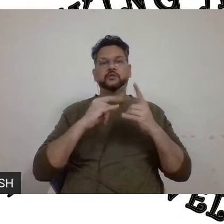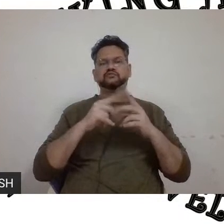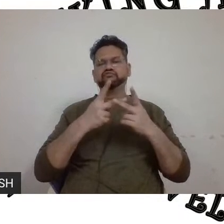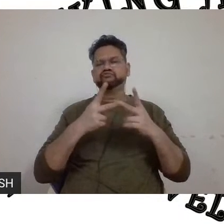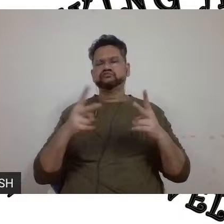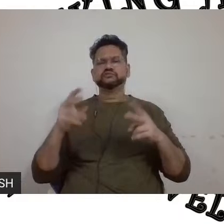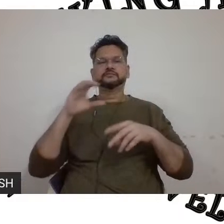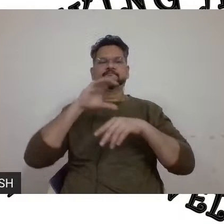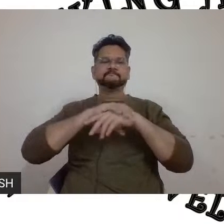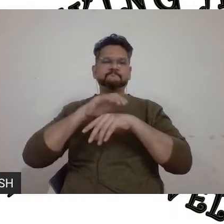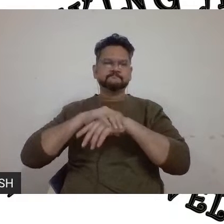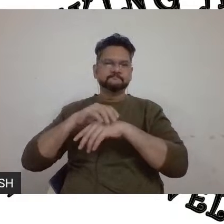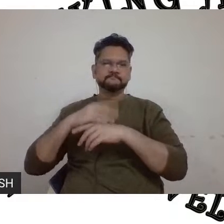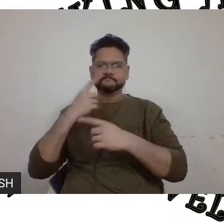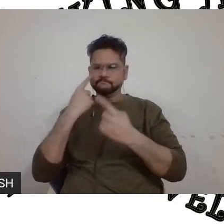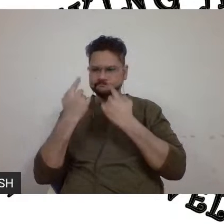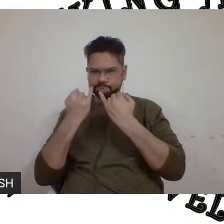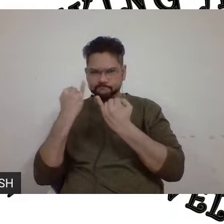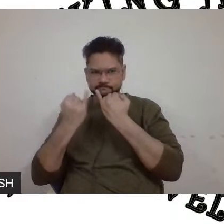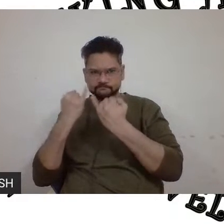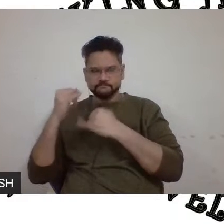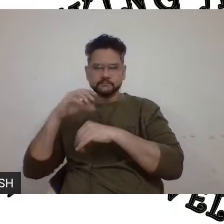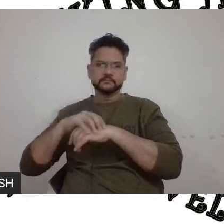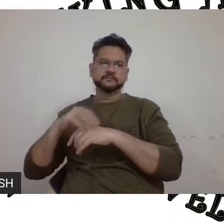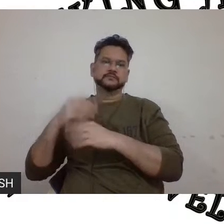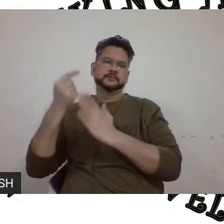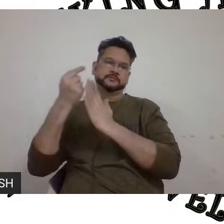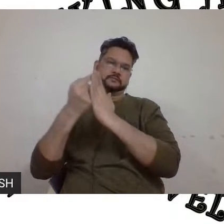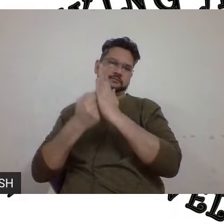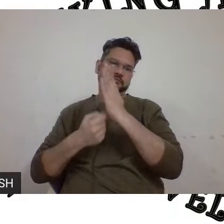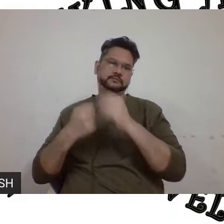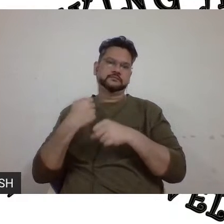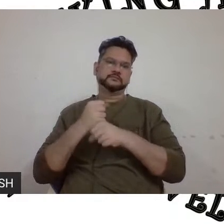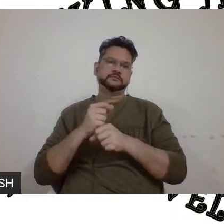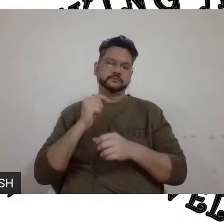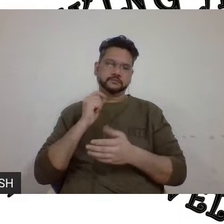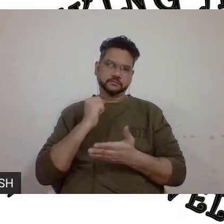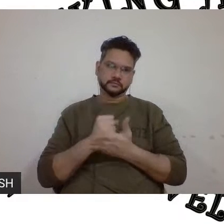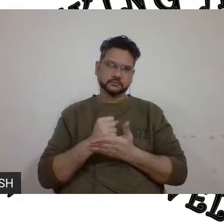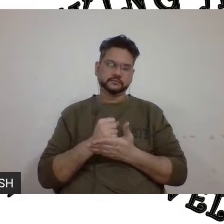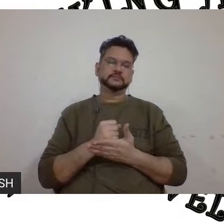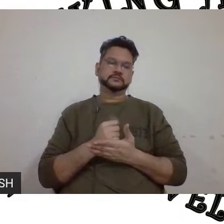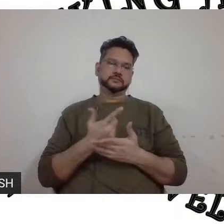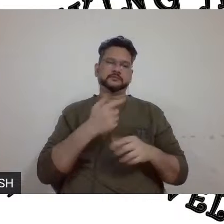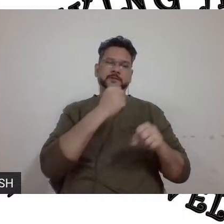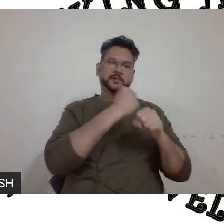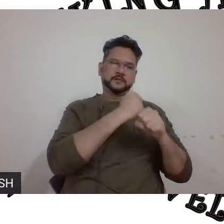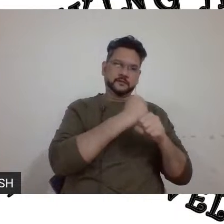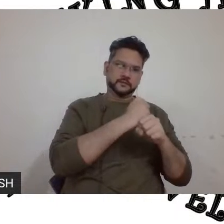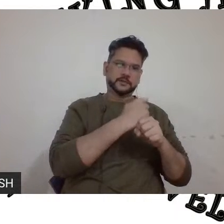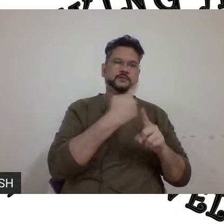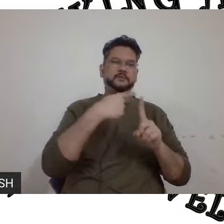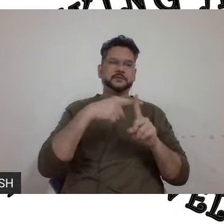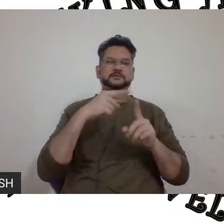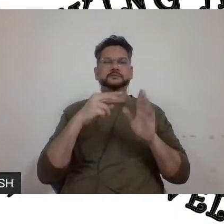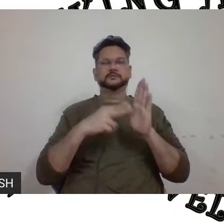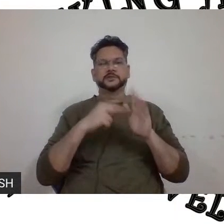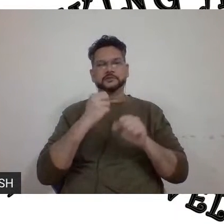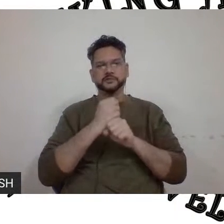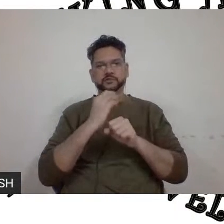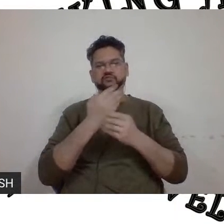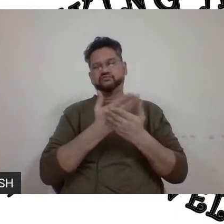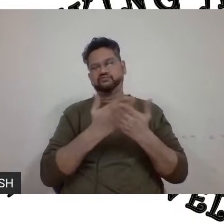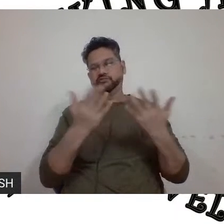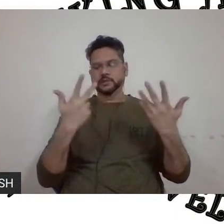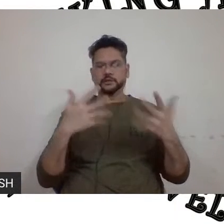सबसे पहले भारत सरकार और जितने भी संस्थाएं हैं उनको ये प्रयास करना चाहिए कि आइडेंटिफिकेशन जरूर